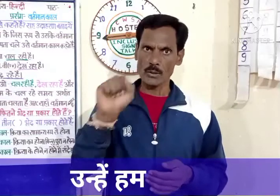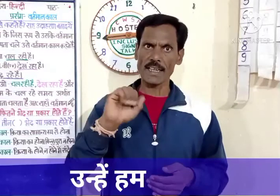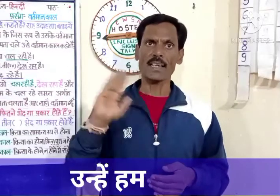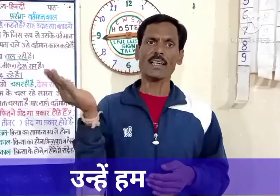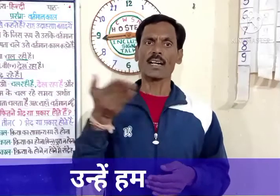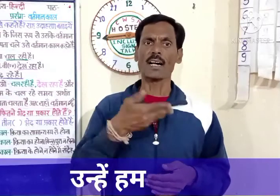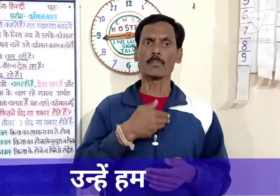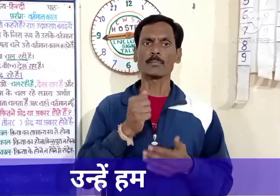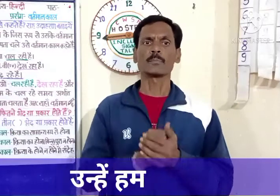उन्हें हम